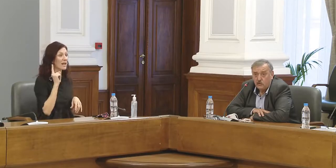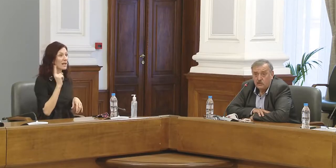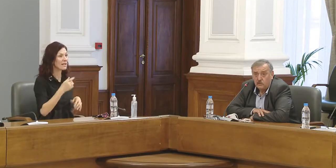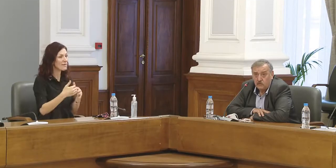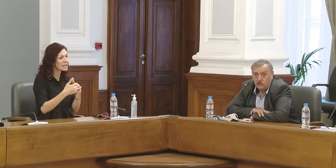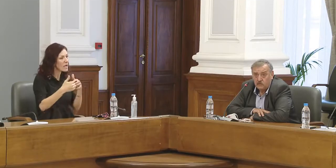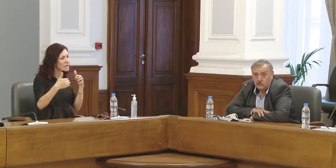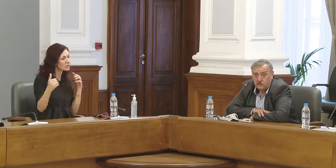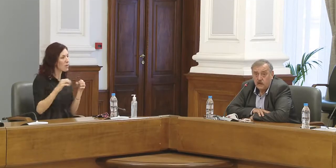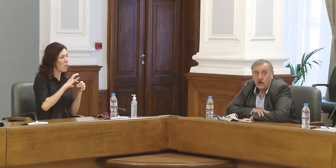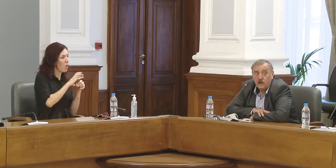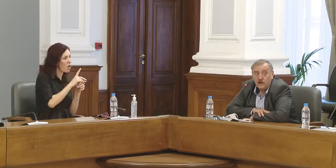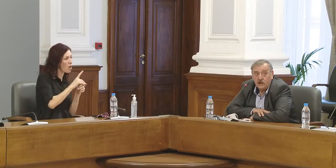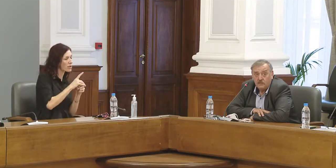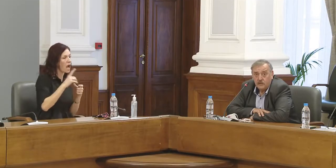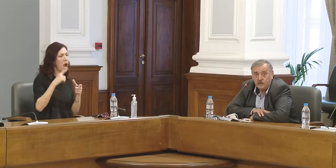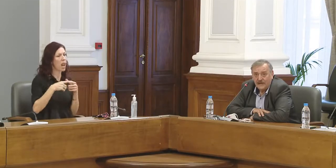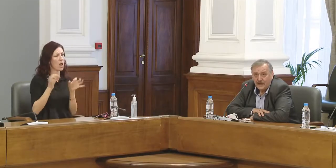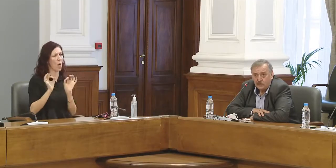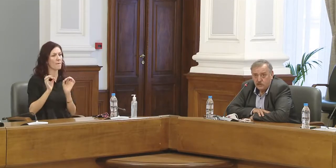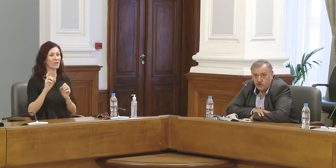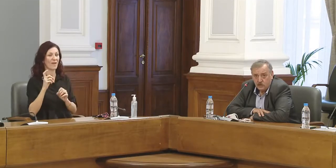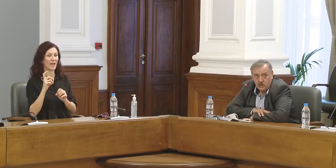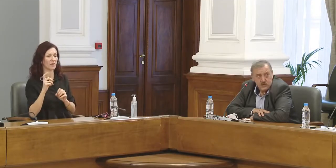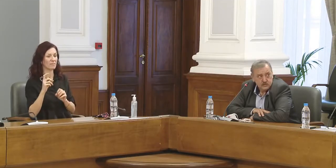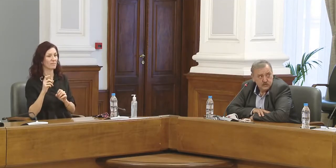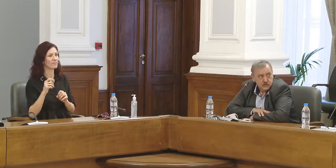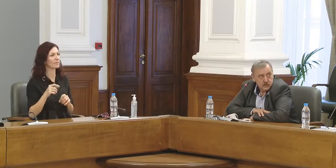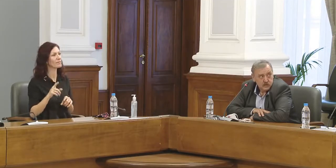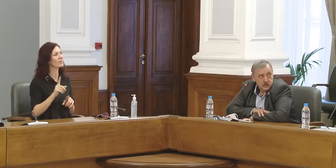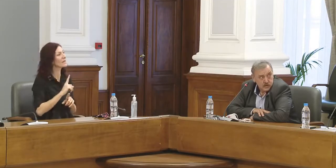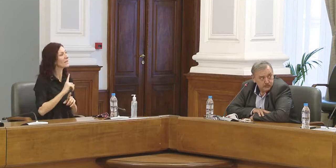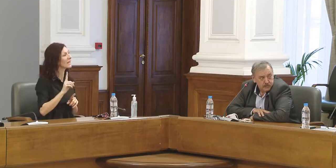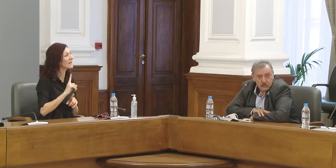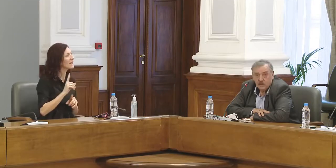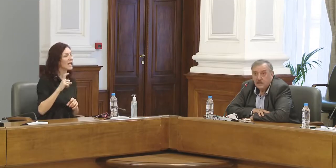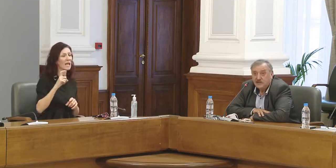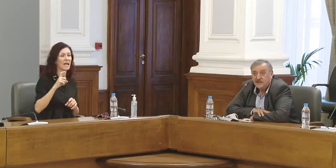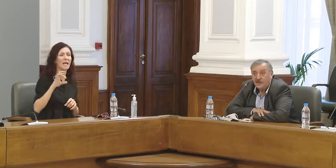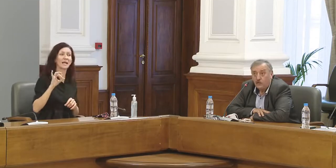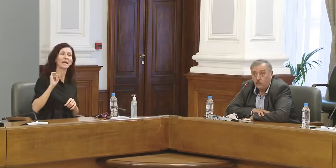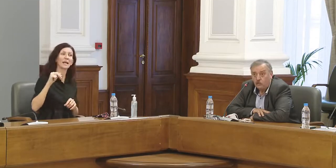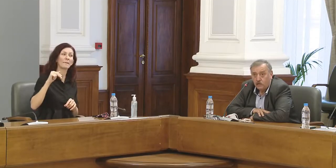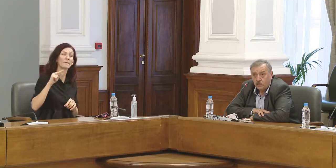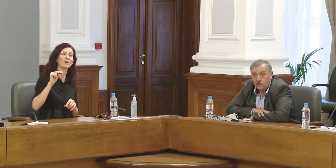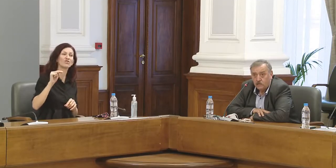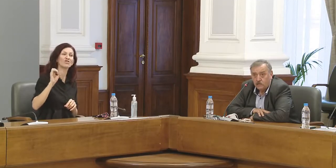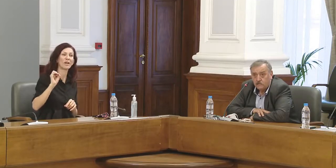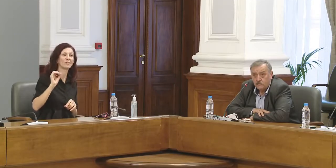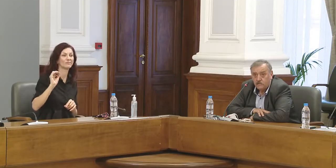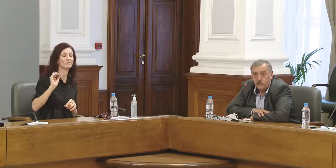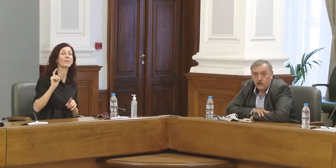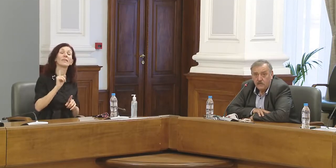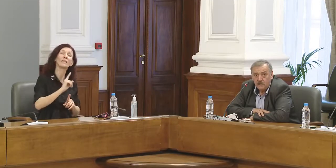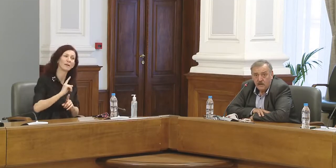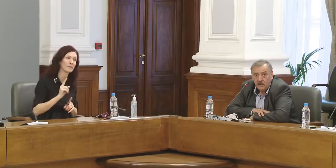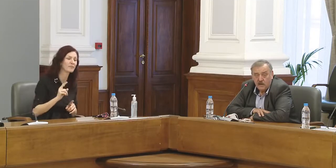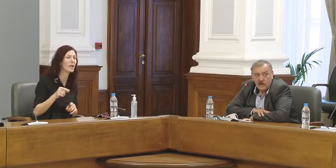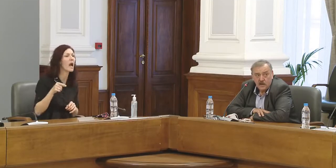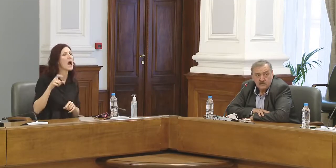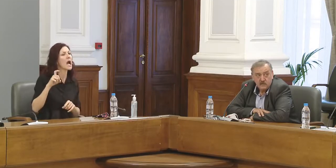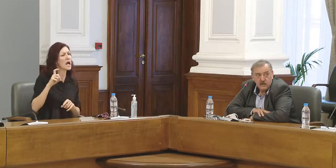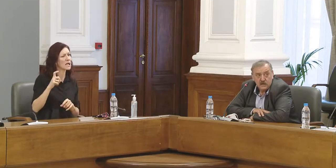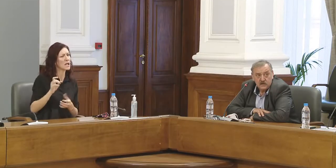грипа от коронавируса. Грипа не е грипче, не е грипче. Грипа се лекува. Има